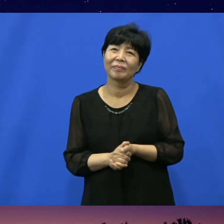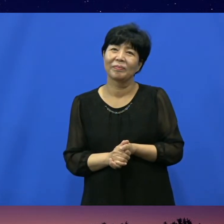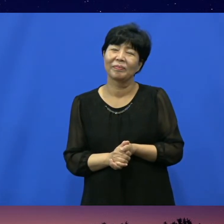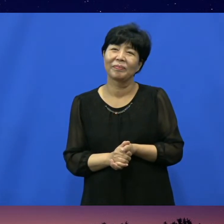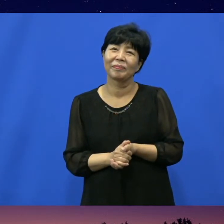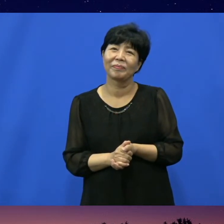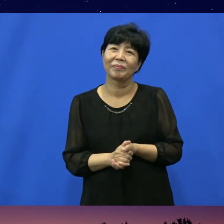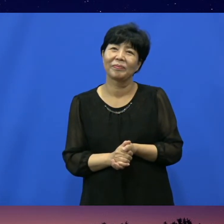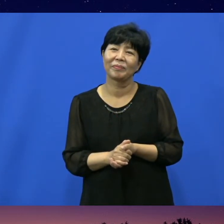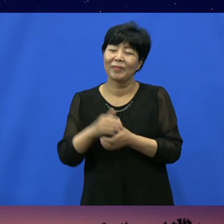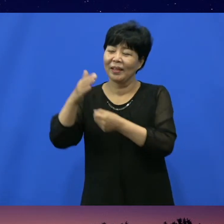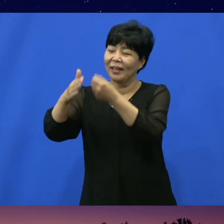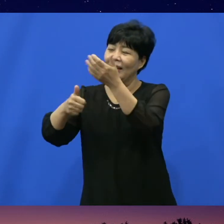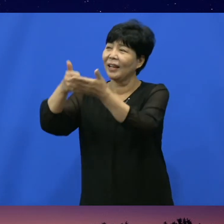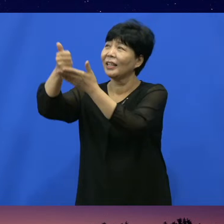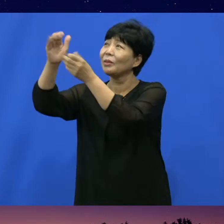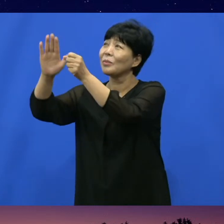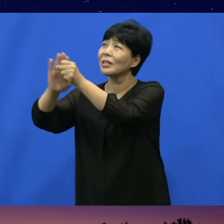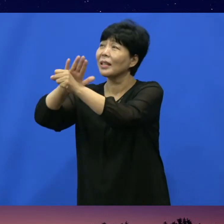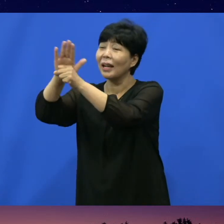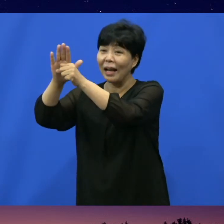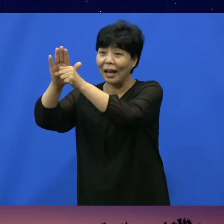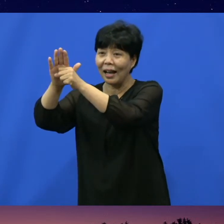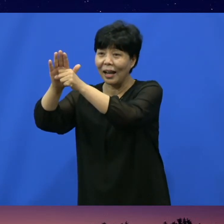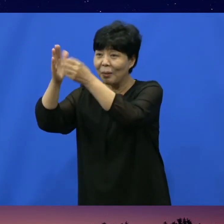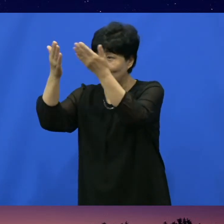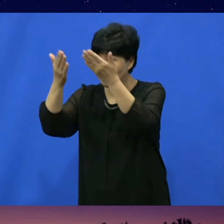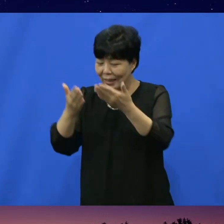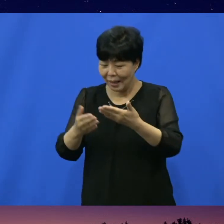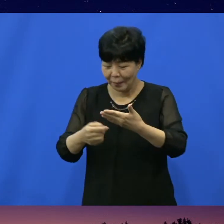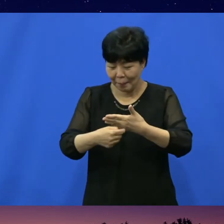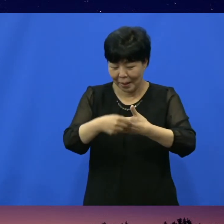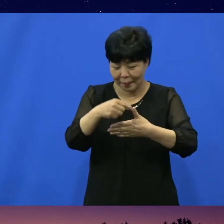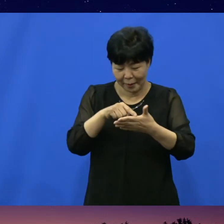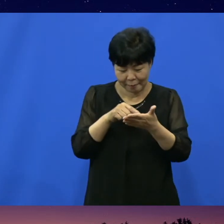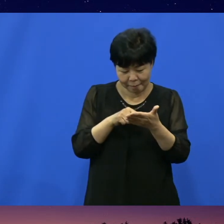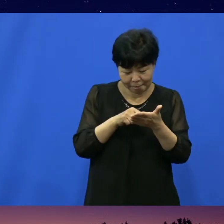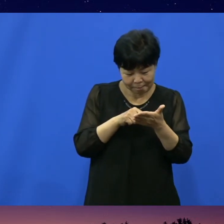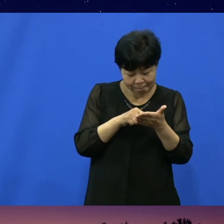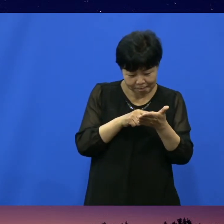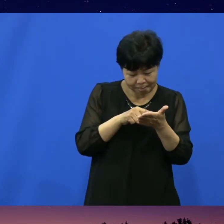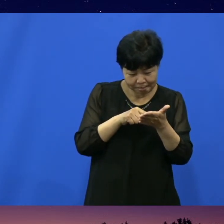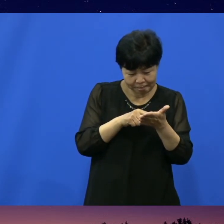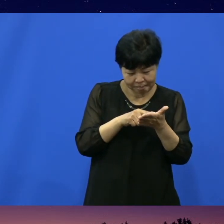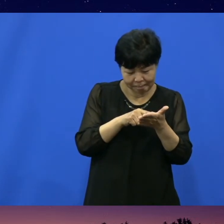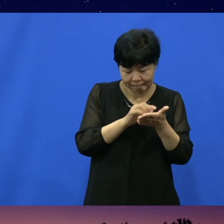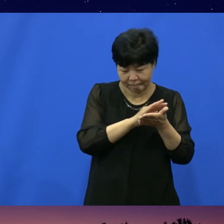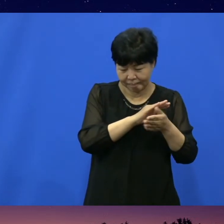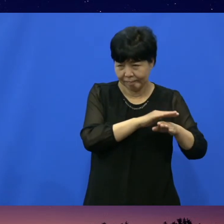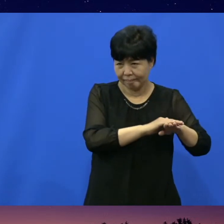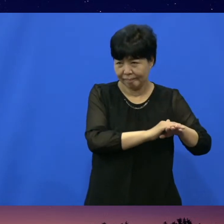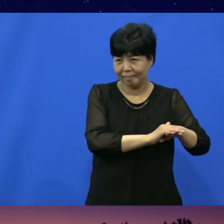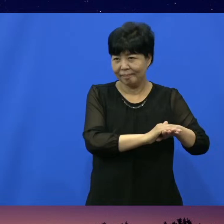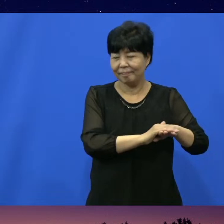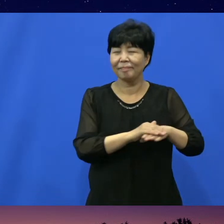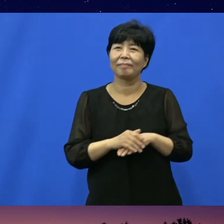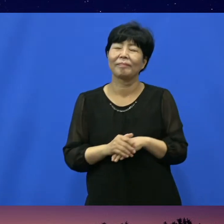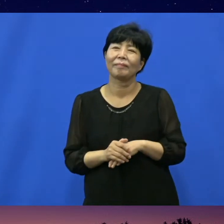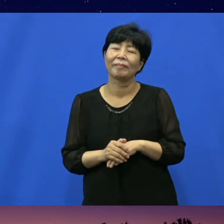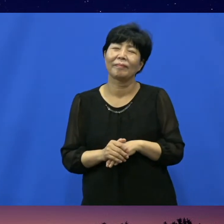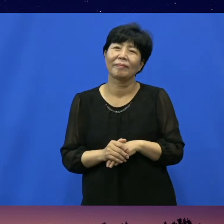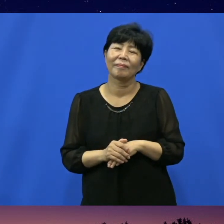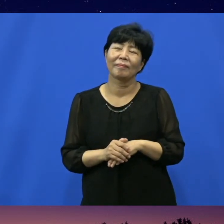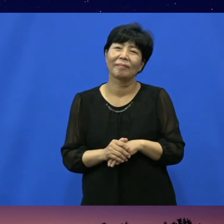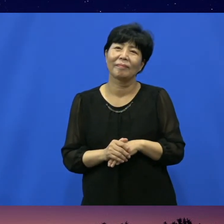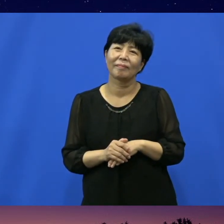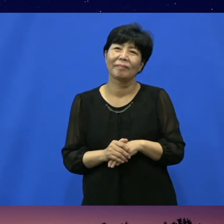하나님의 그 사랑을 우리의 마음에 새겨놓는 거예요. 도장을 찍는 거예요. 인을 치는 거예요. 그리고 여기